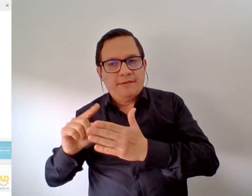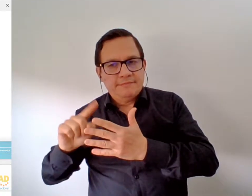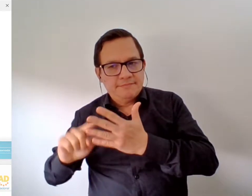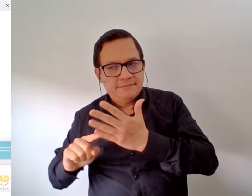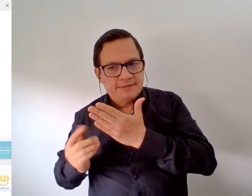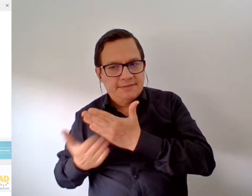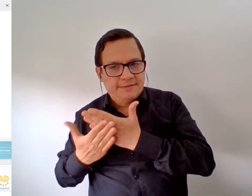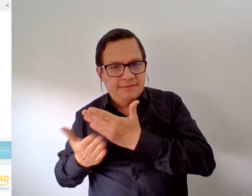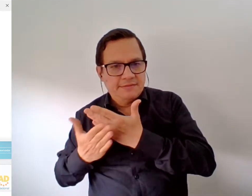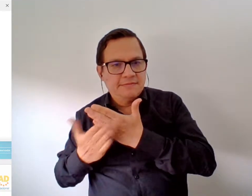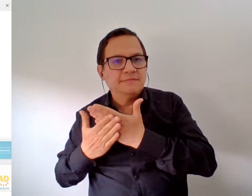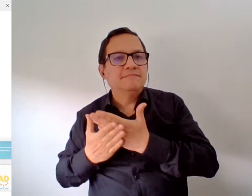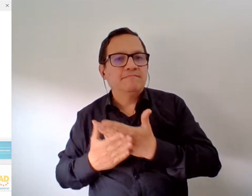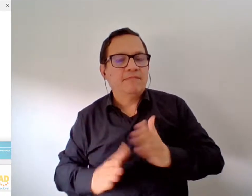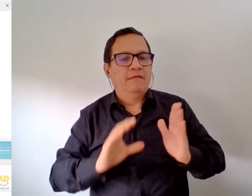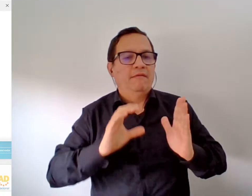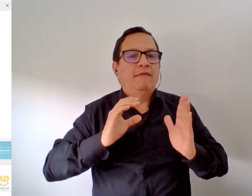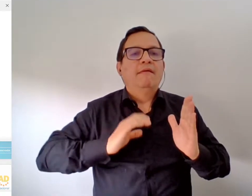Observaciones.